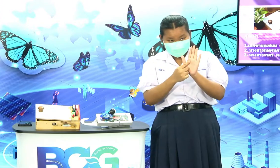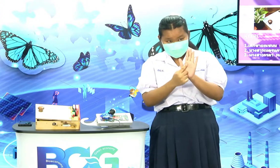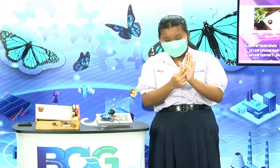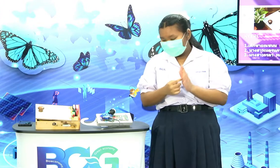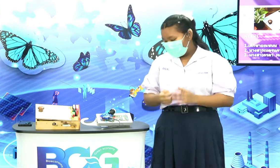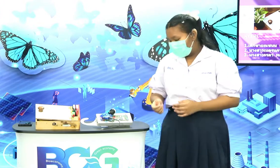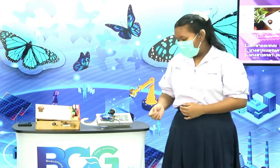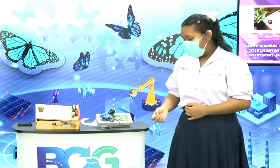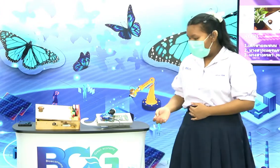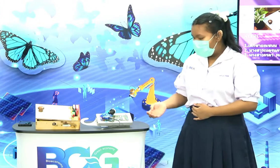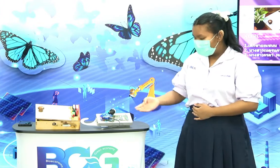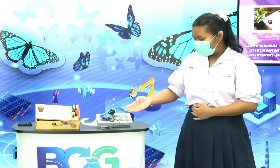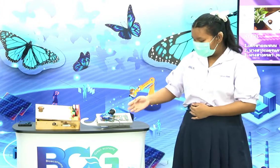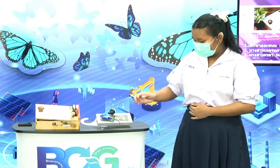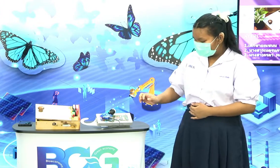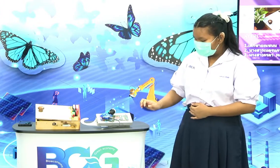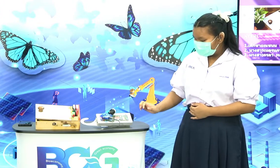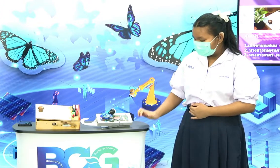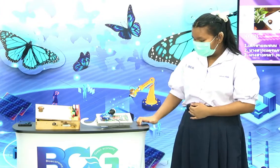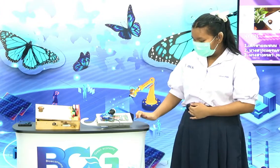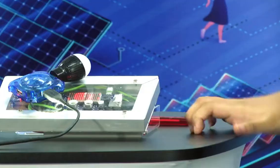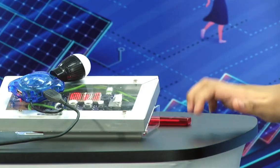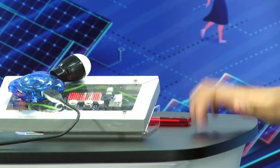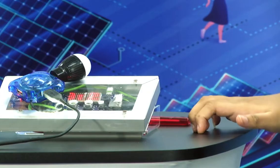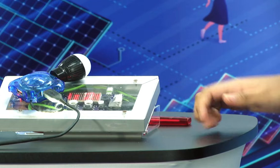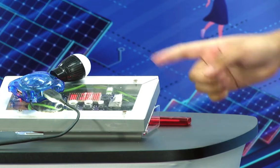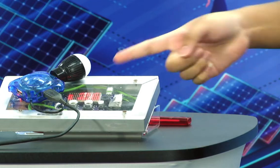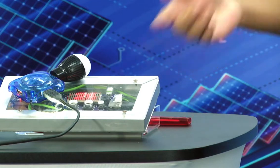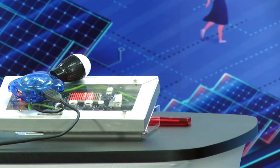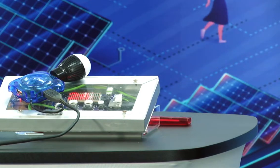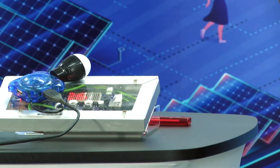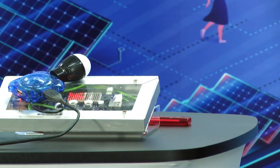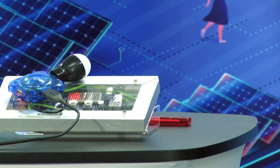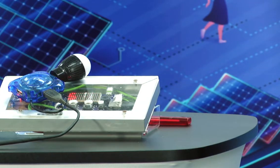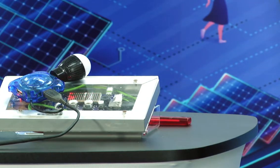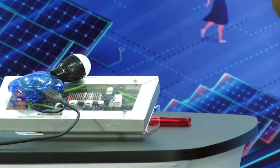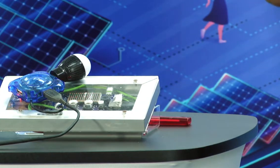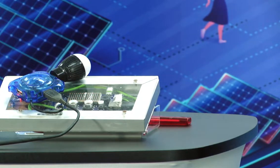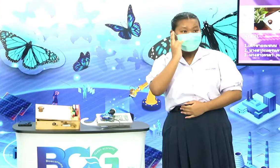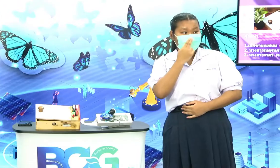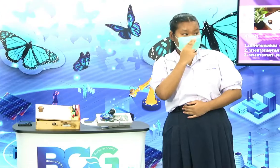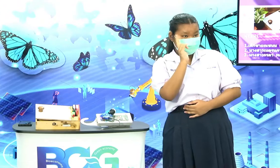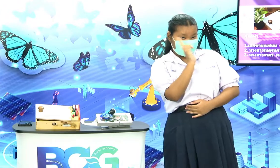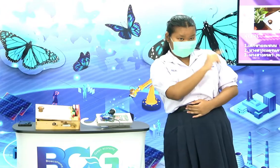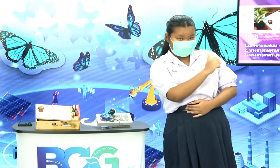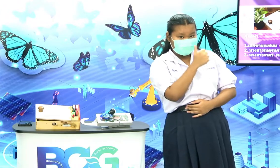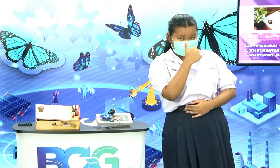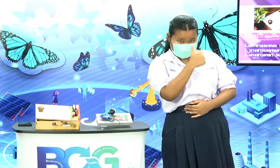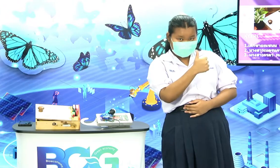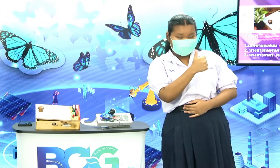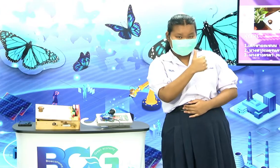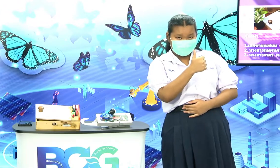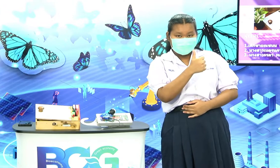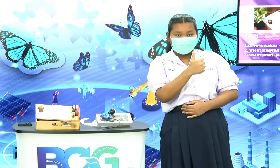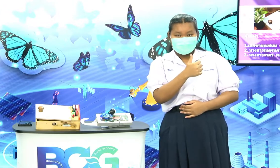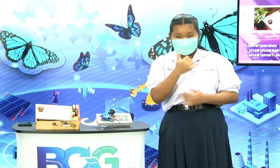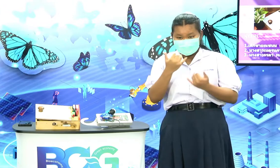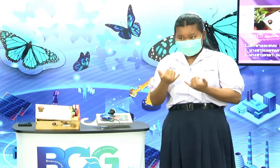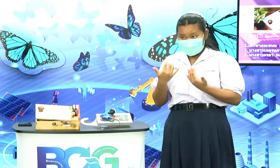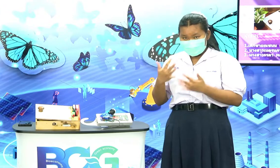ก็จะไม่รู้มีใครเข้ามาแต่ว่าถ้าเครื่องมือชิ้นนี้เนี่ยเมื่อรับฟังเสียงจัดการเคาะประตูก็คนหูหนวกก็จะสามารถมองเห็นจากไปกับ